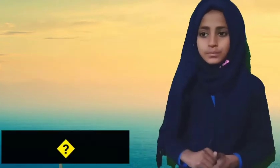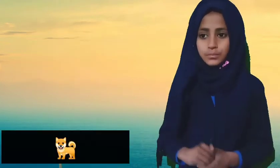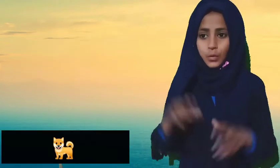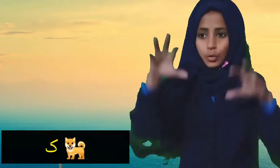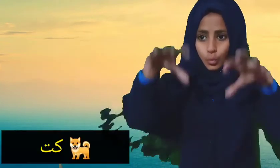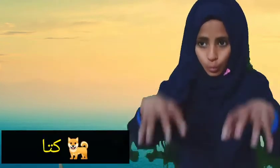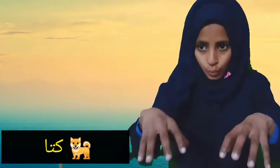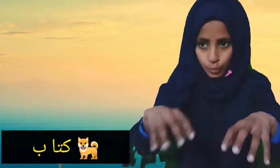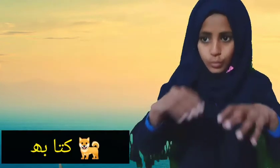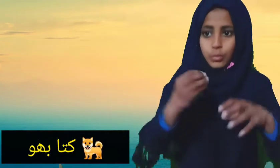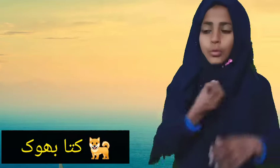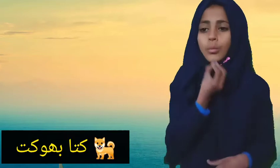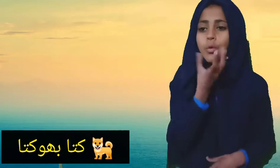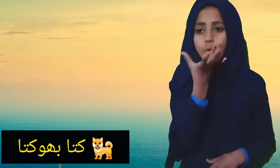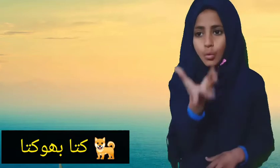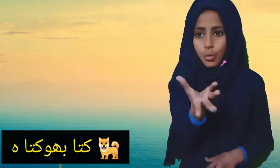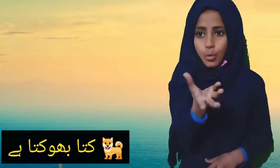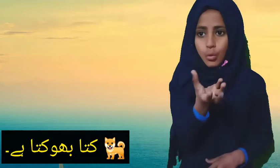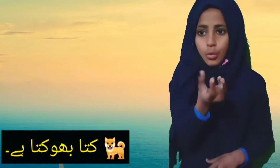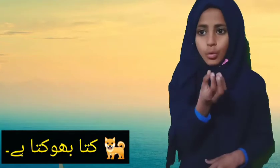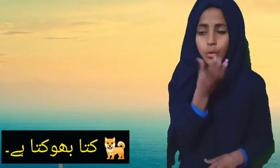कुत्ता भौंकता है।